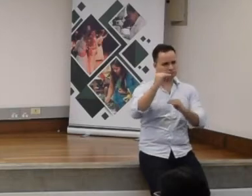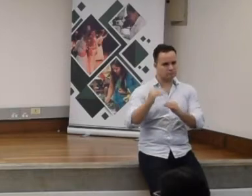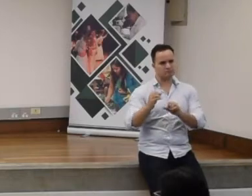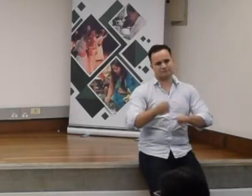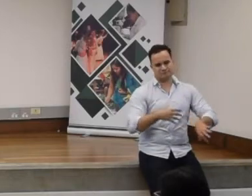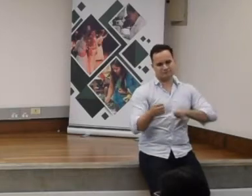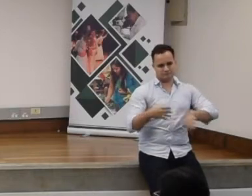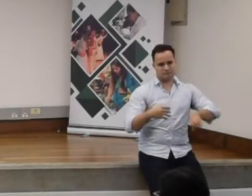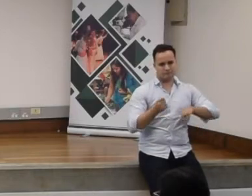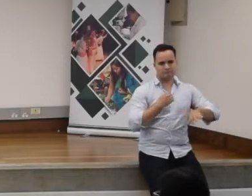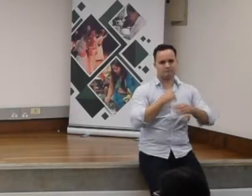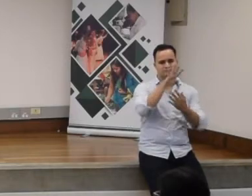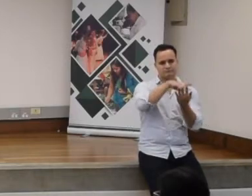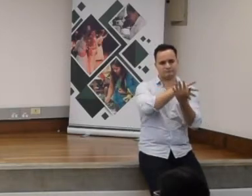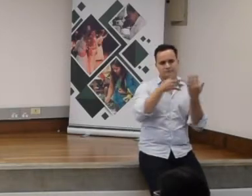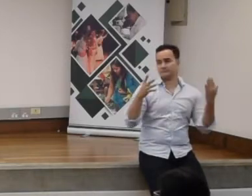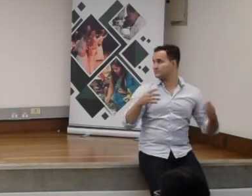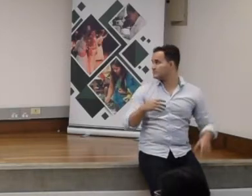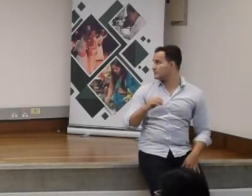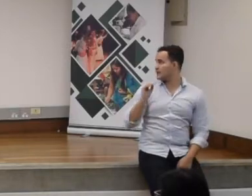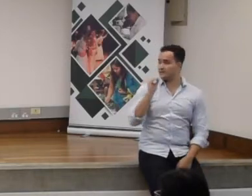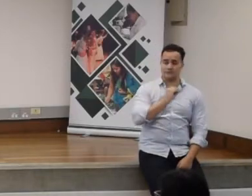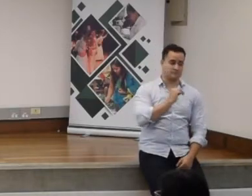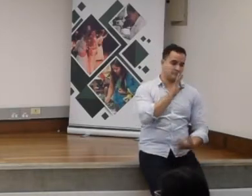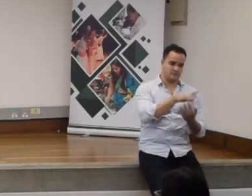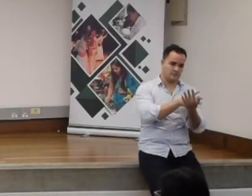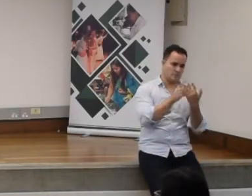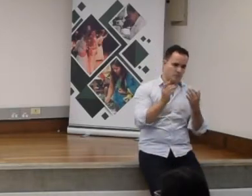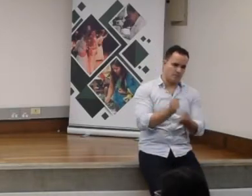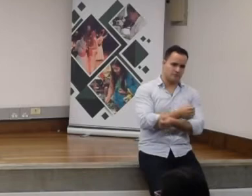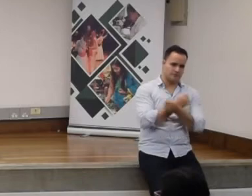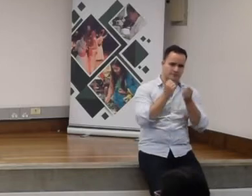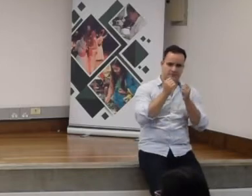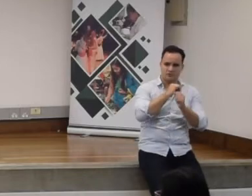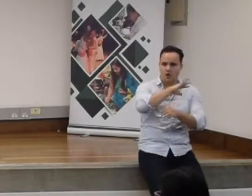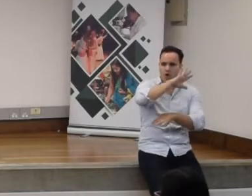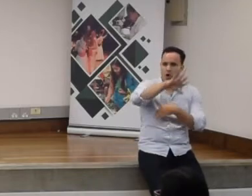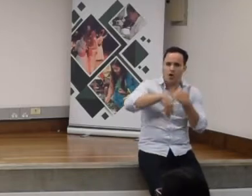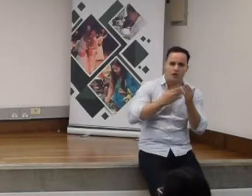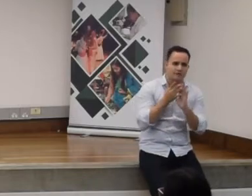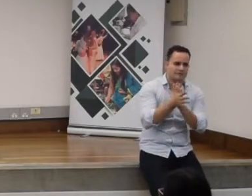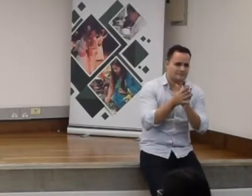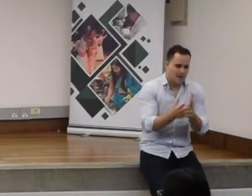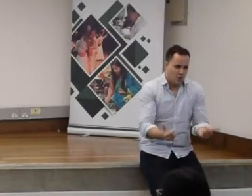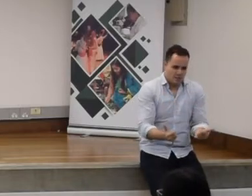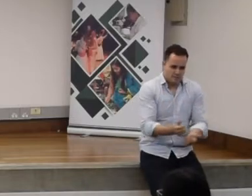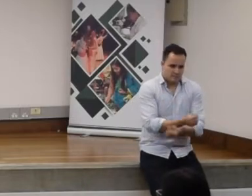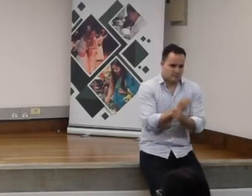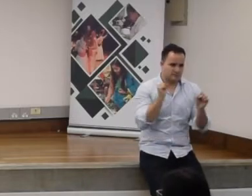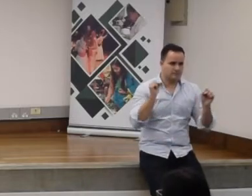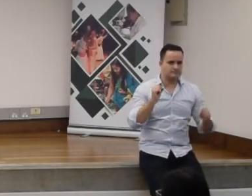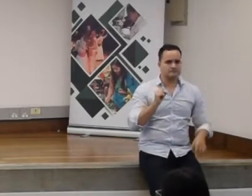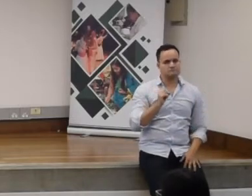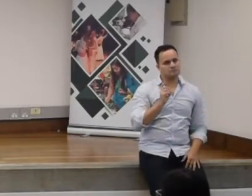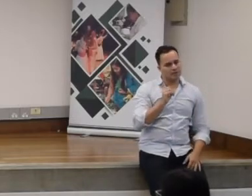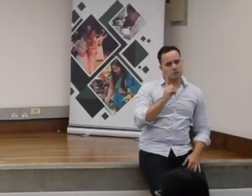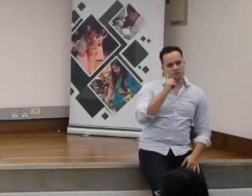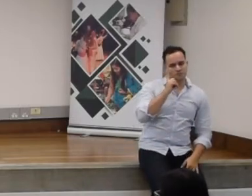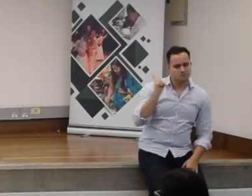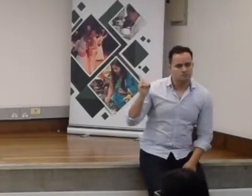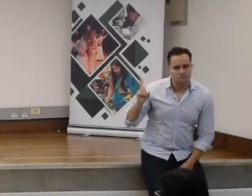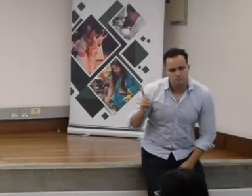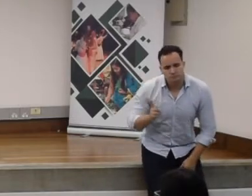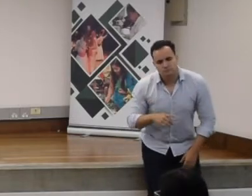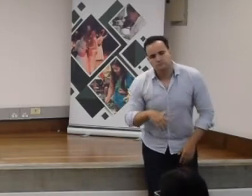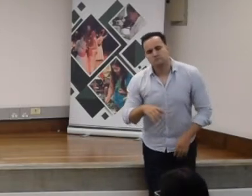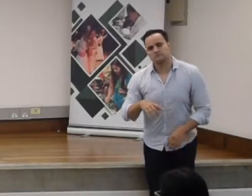Entonces, pues estas tablas a veces son pues inabarcables, las voy presentando, pero aquí tenemos un primer informe